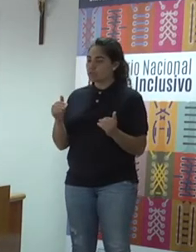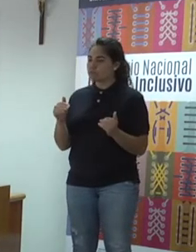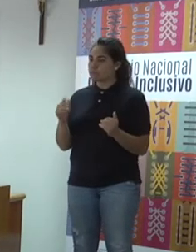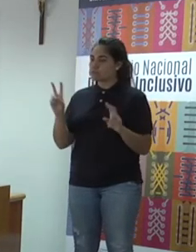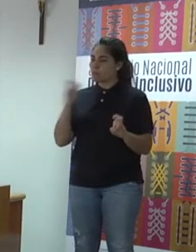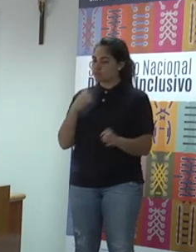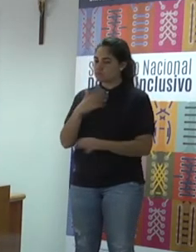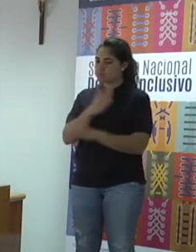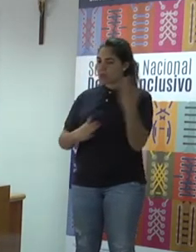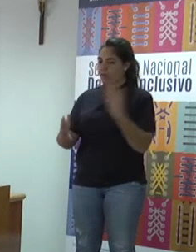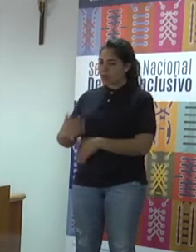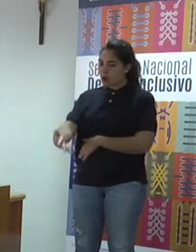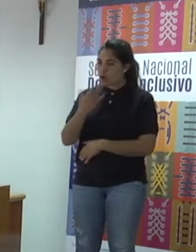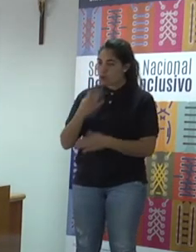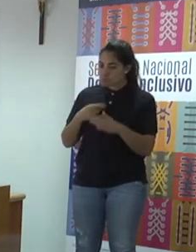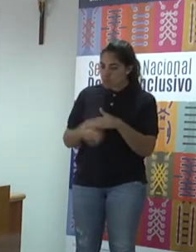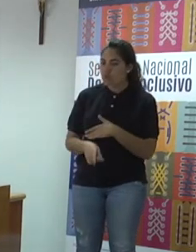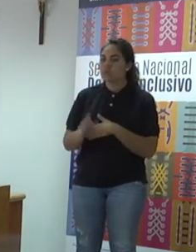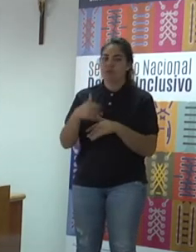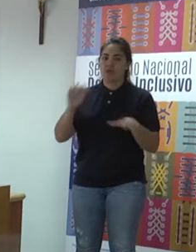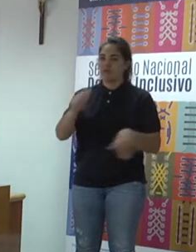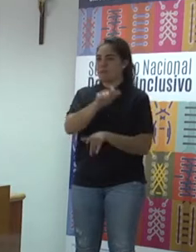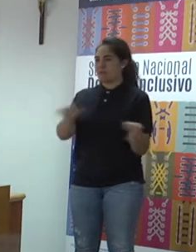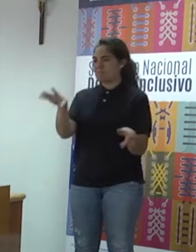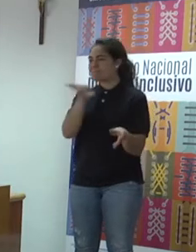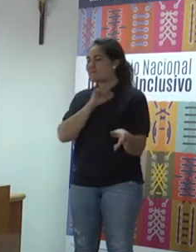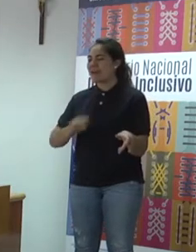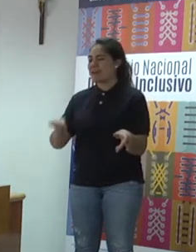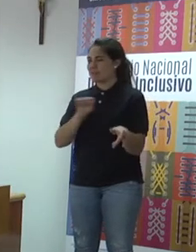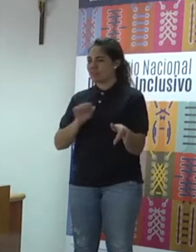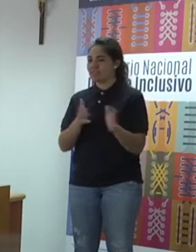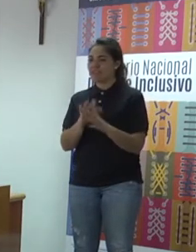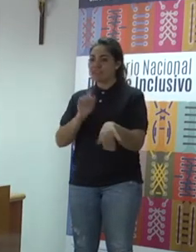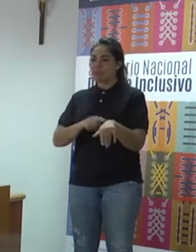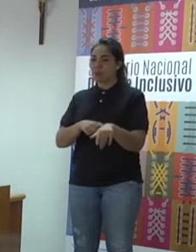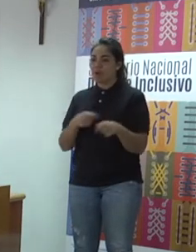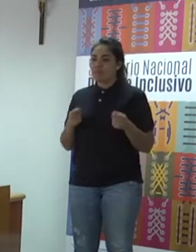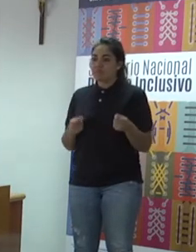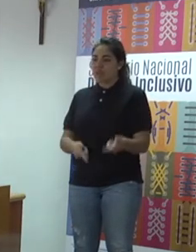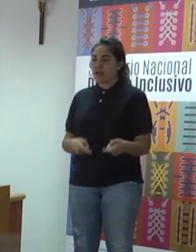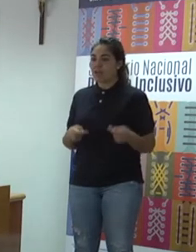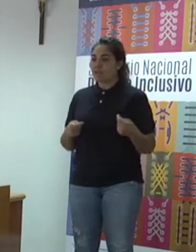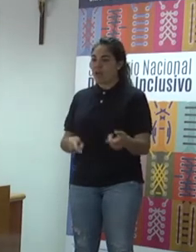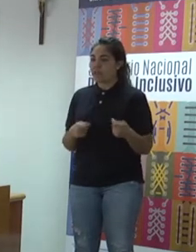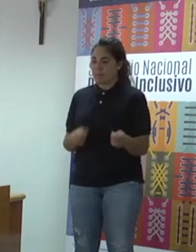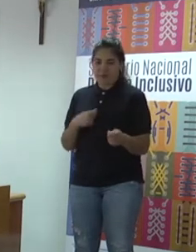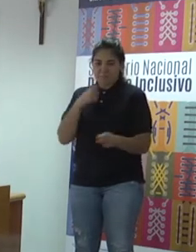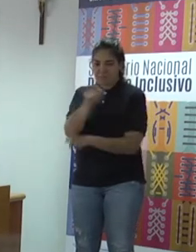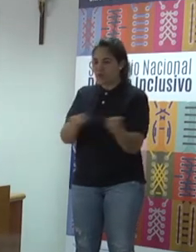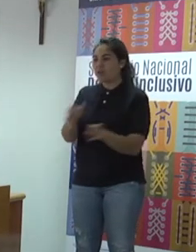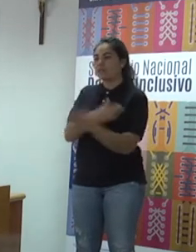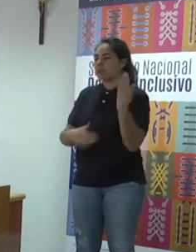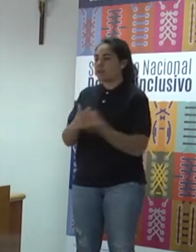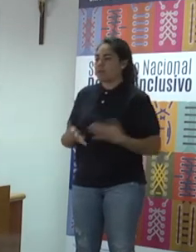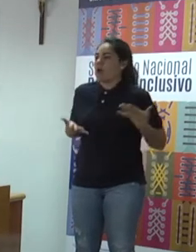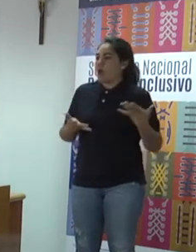pues conocí un montón de personas maravillosas que dedicaban su tiempo a las personas con discapacidad, a ayudarlas a